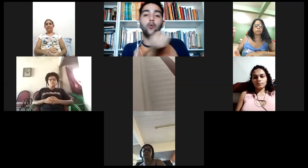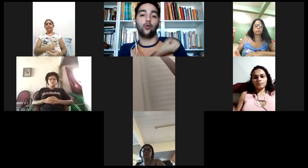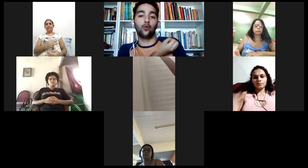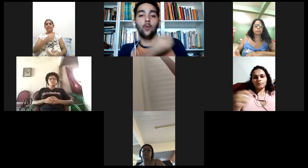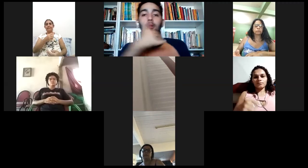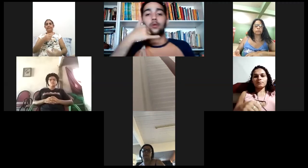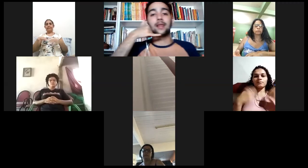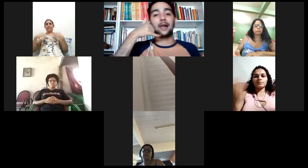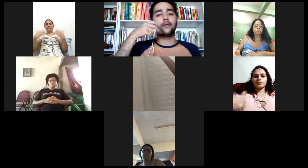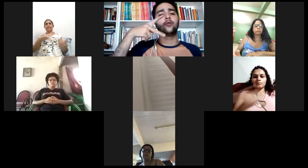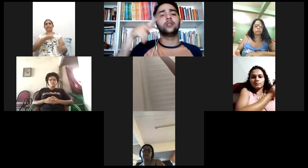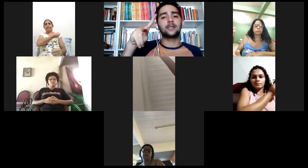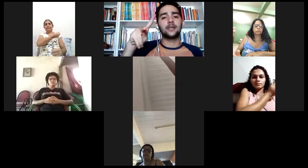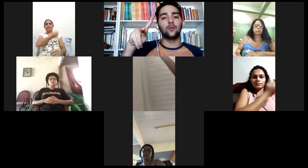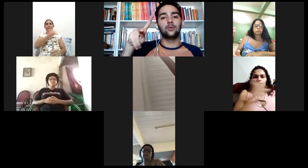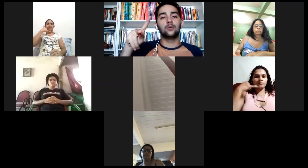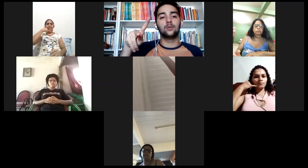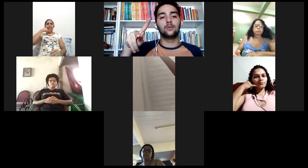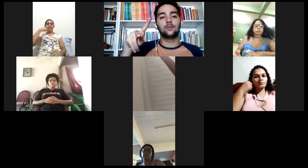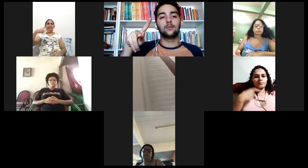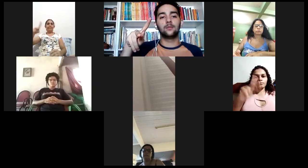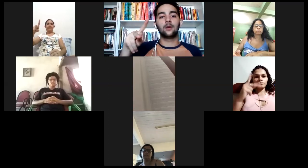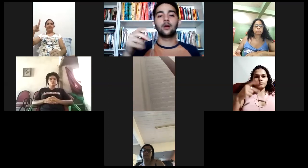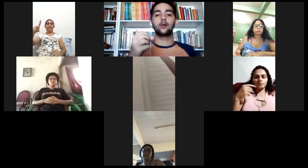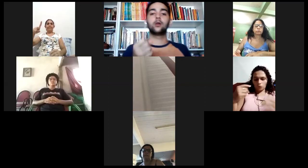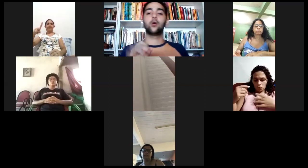qual número telefone seu?